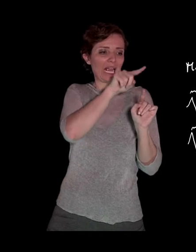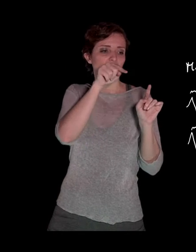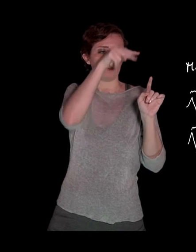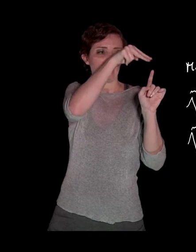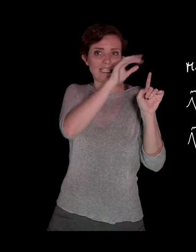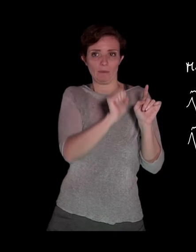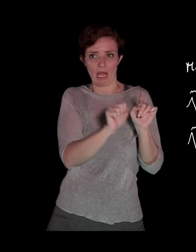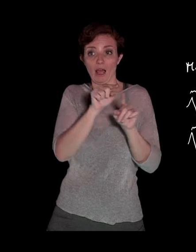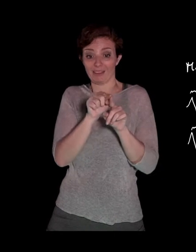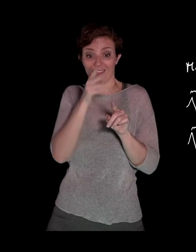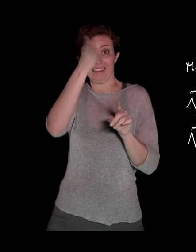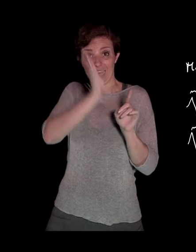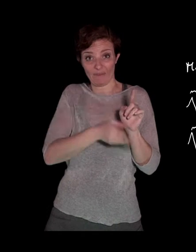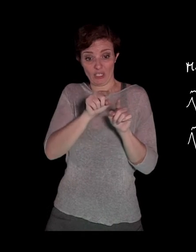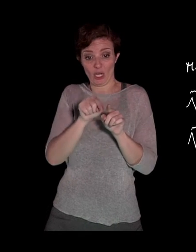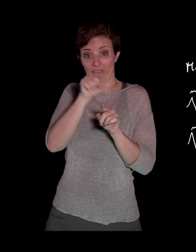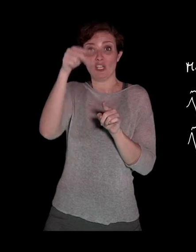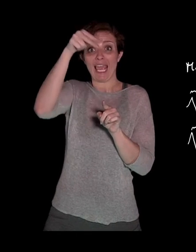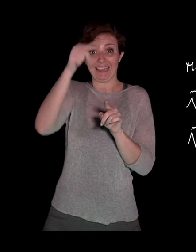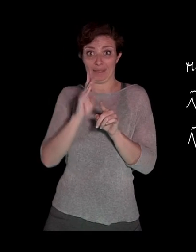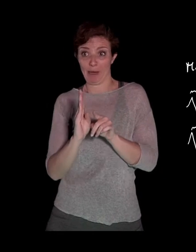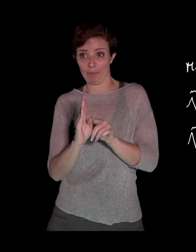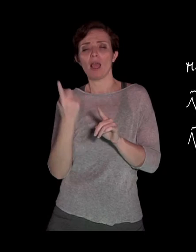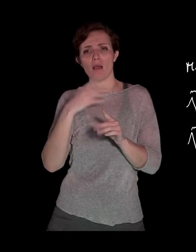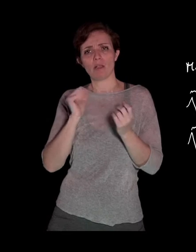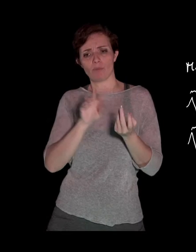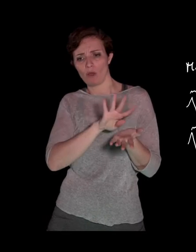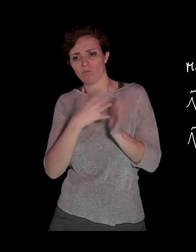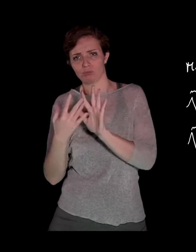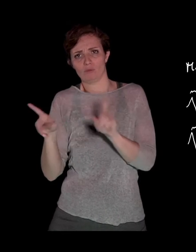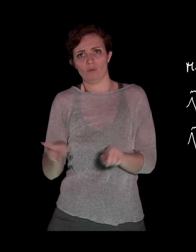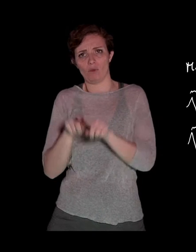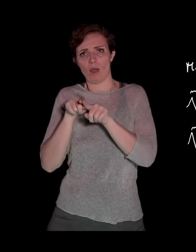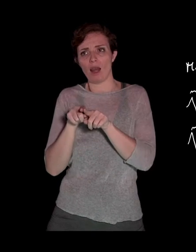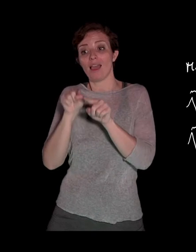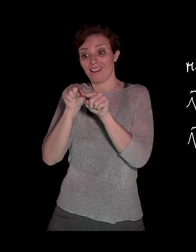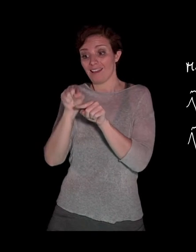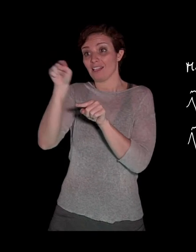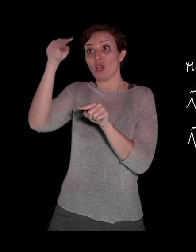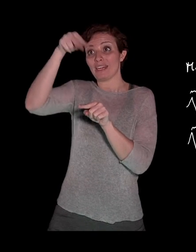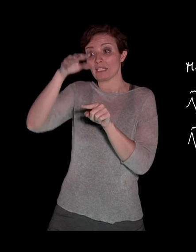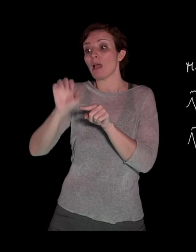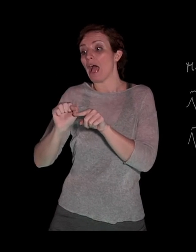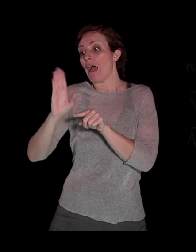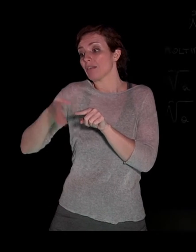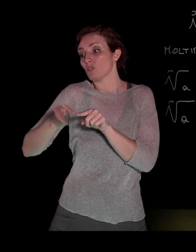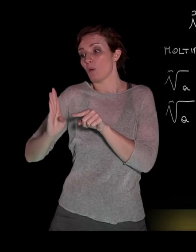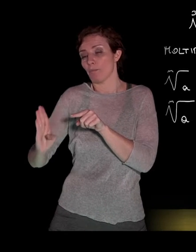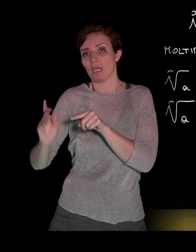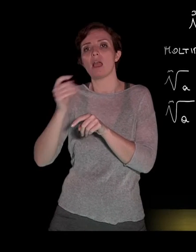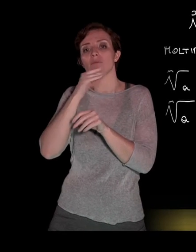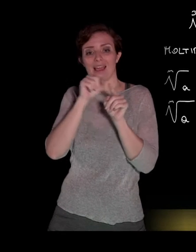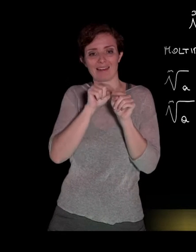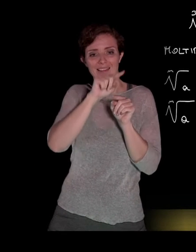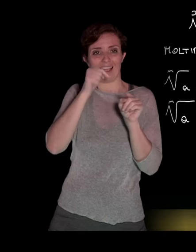radice ennesima di b questa è possibile scriverla con un radicale equivalente come l'adesione di sì ma di ha diviso b quindi radicale che ha per indice lo